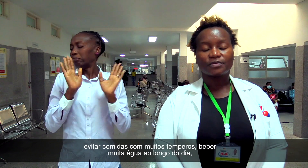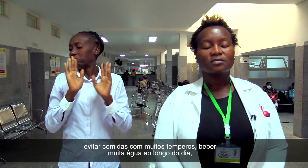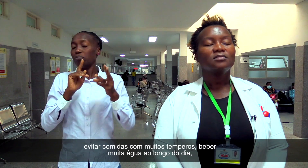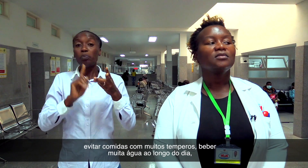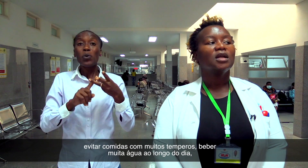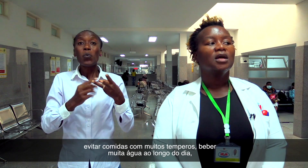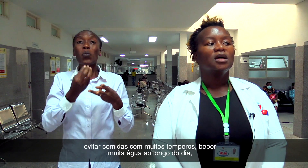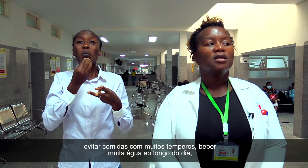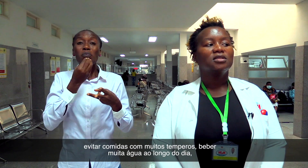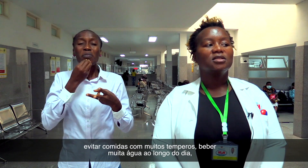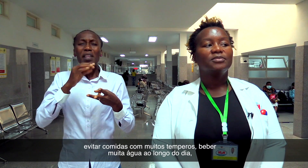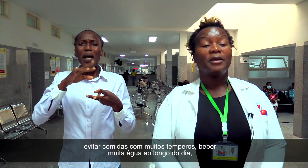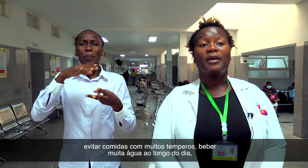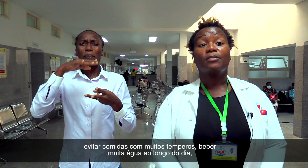temperadas.